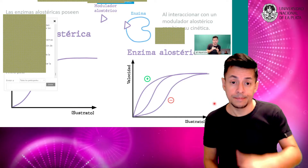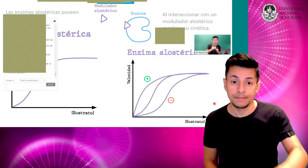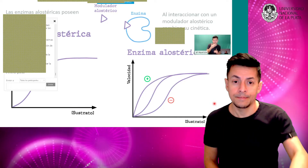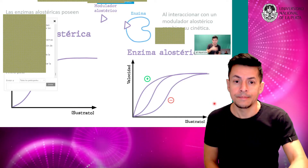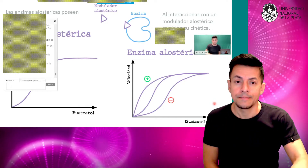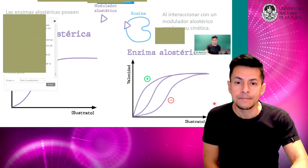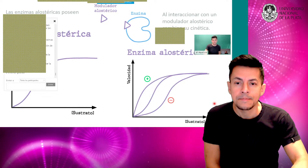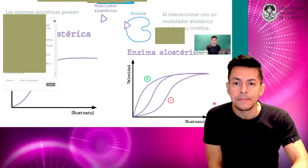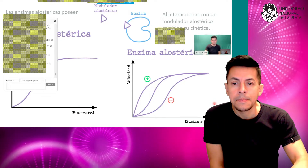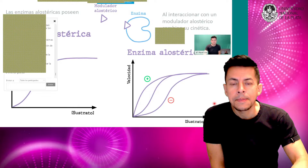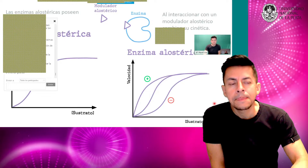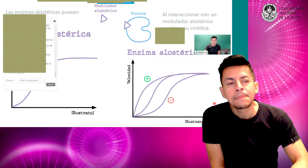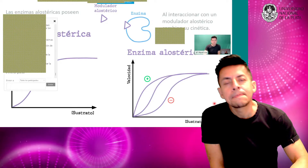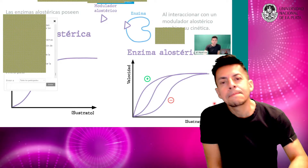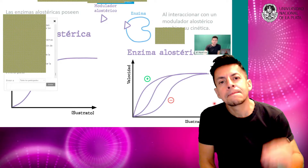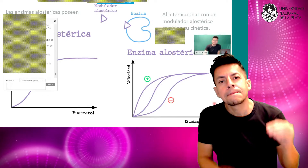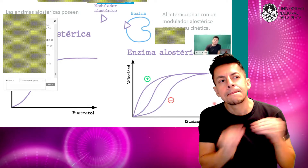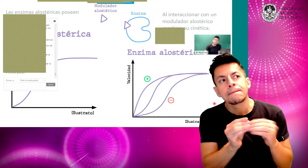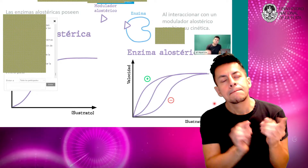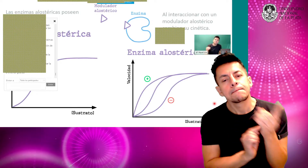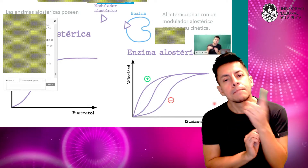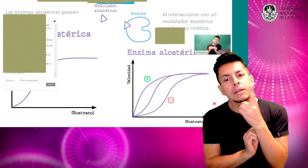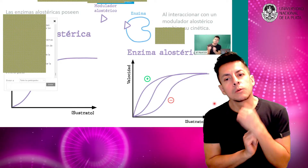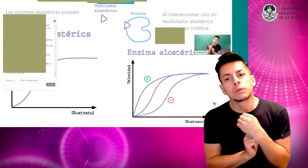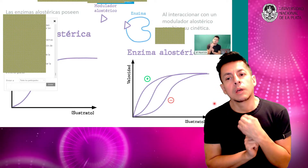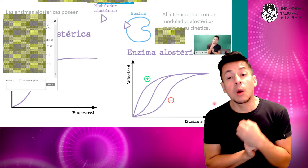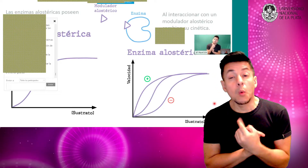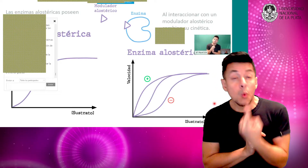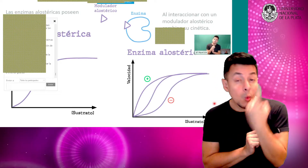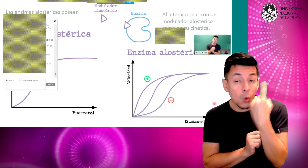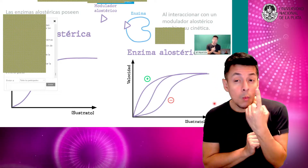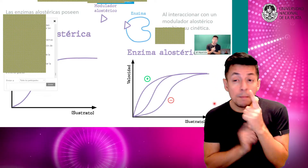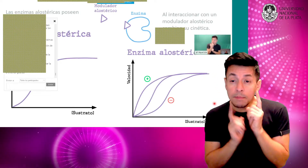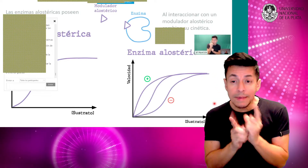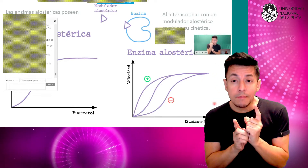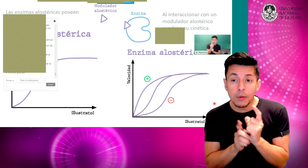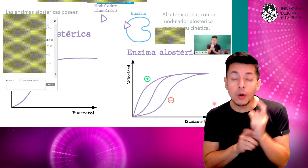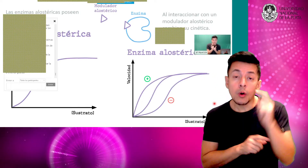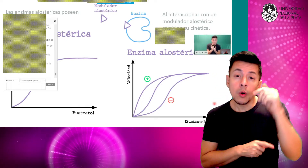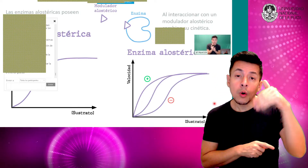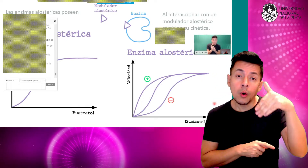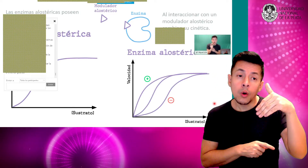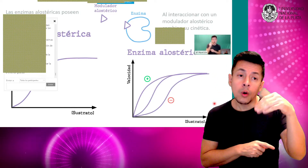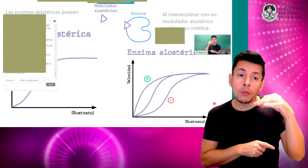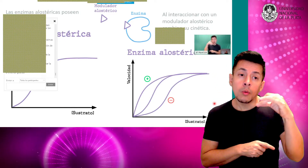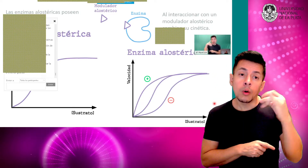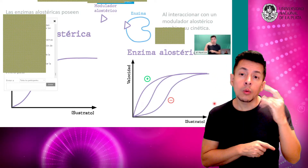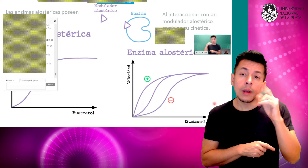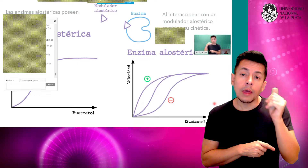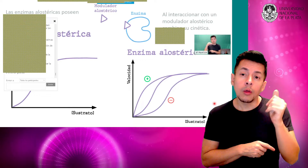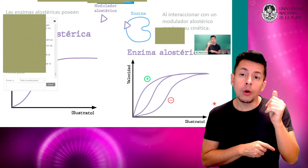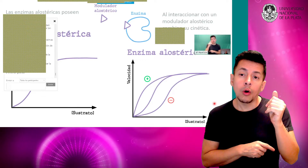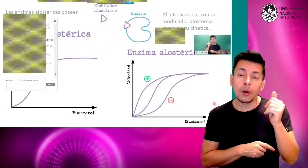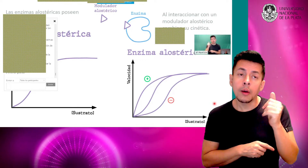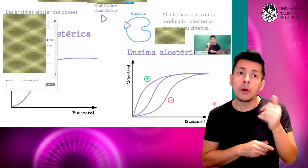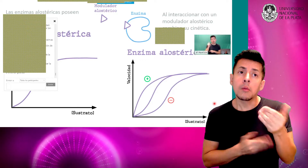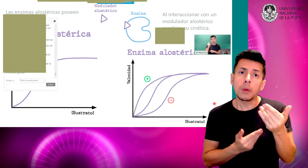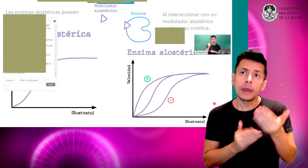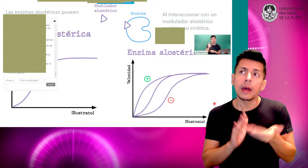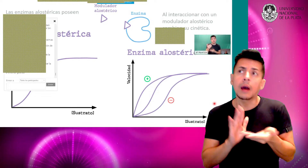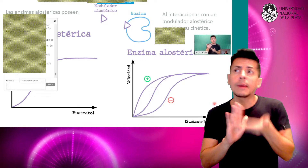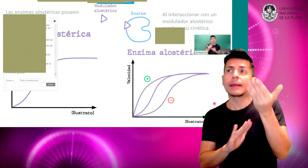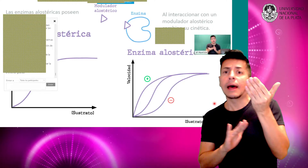Micaela me pregunta si un mismo modulador alostérico podría aumentar la velocidad y también disminuirla.